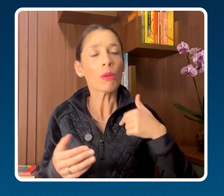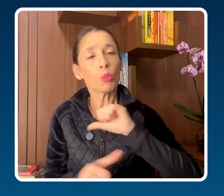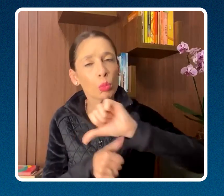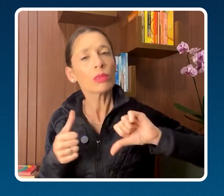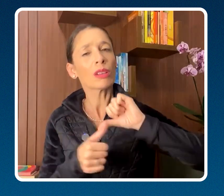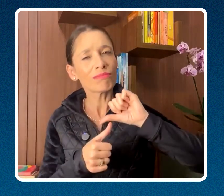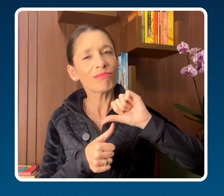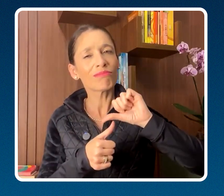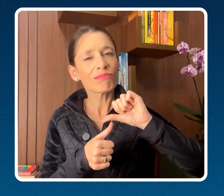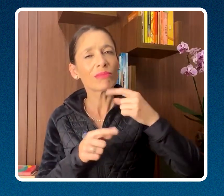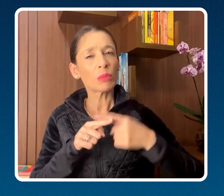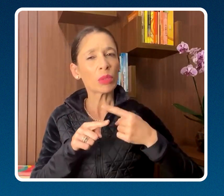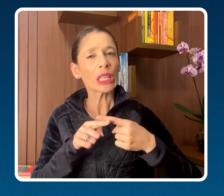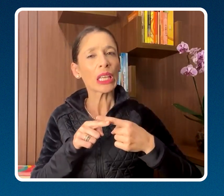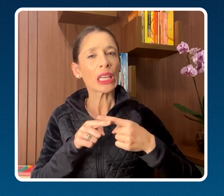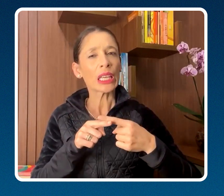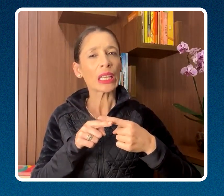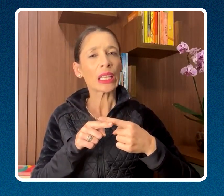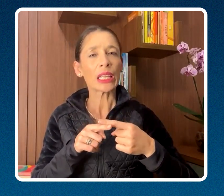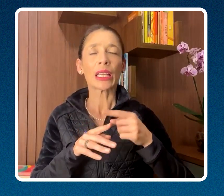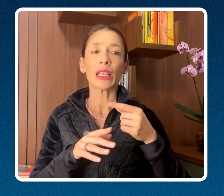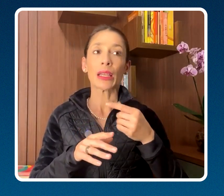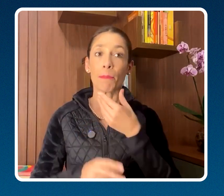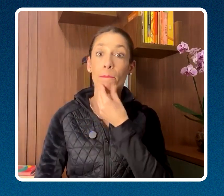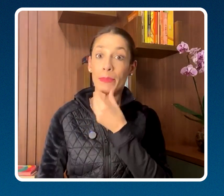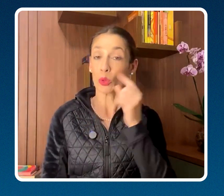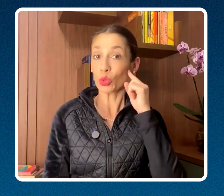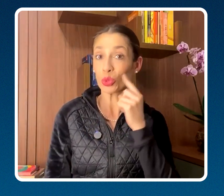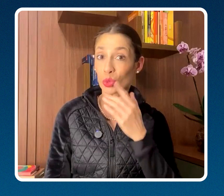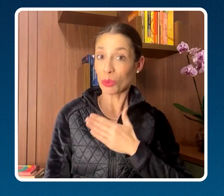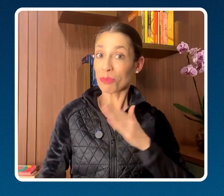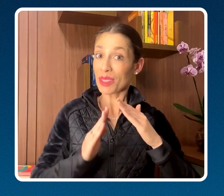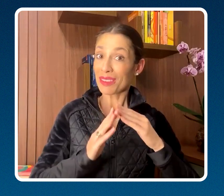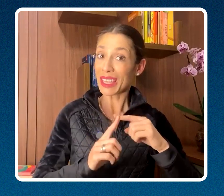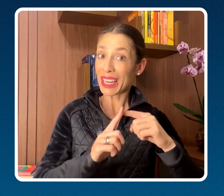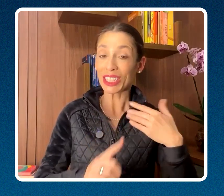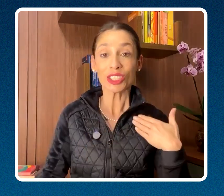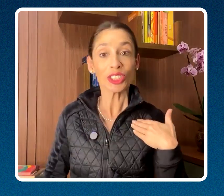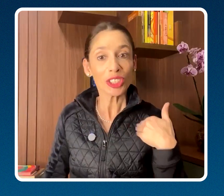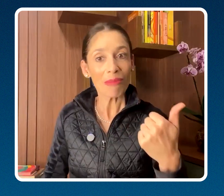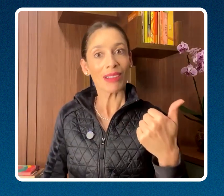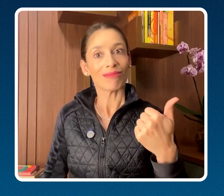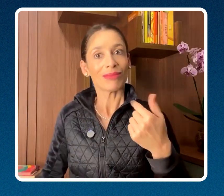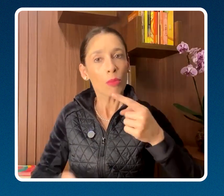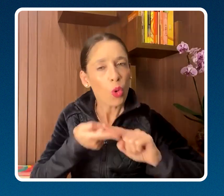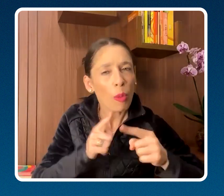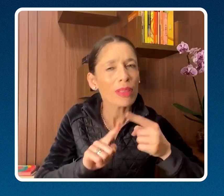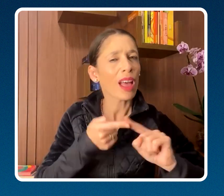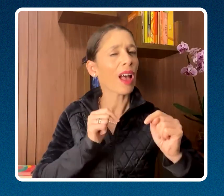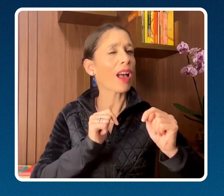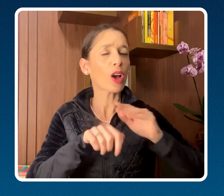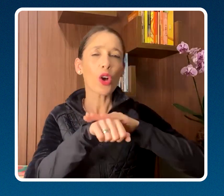os meninos que são surdos aqui da minha igreja, eles me chamam e dizem, olha, vamos combinar, vamos conversar um pouco. Então isso aí para